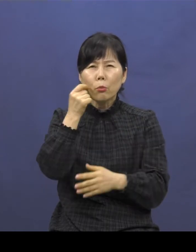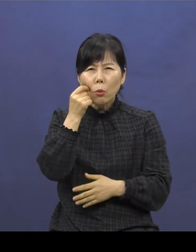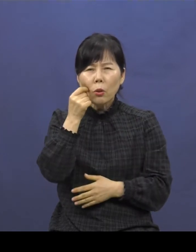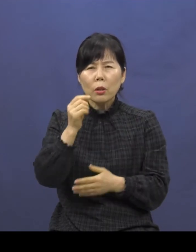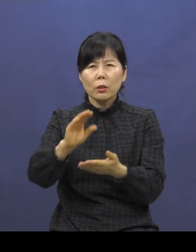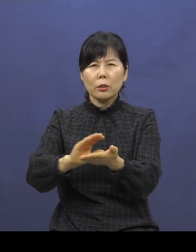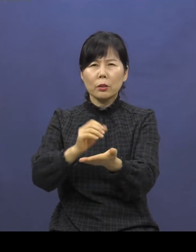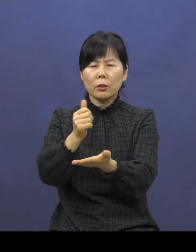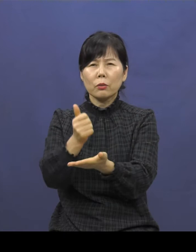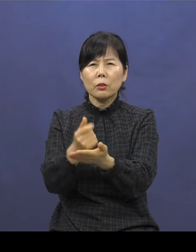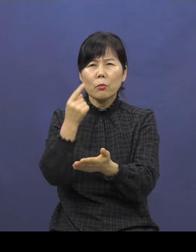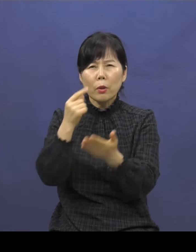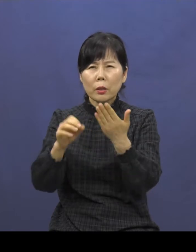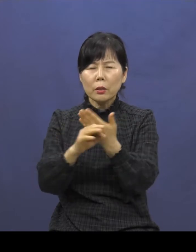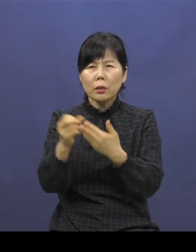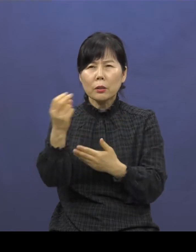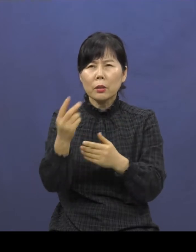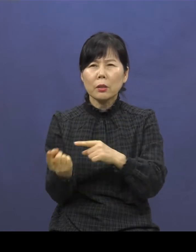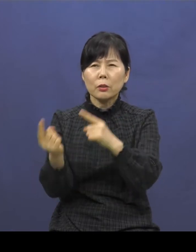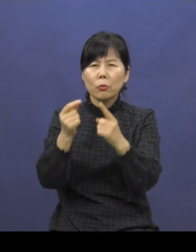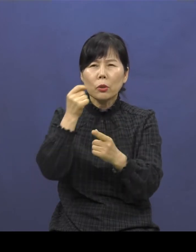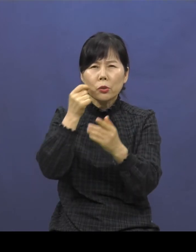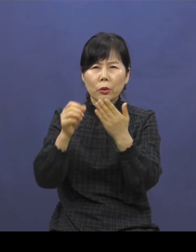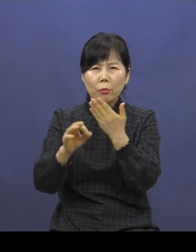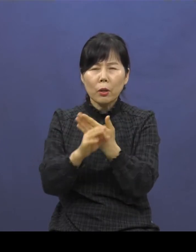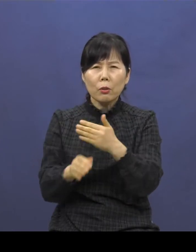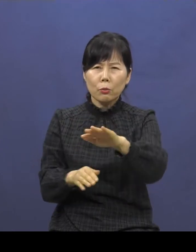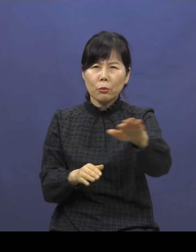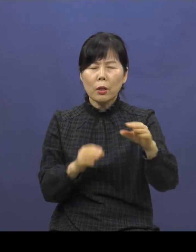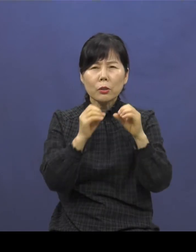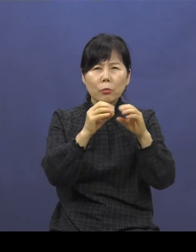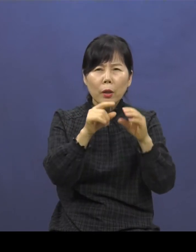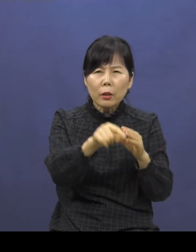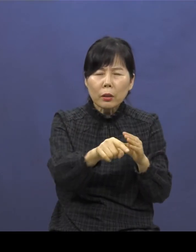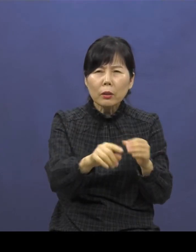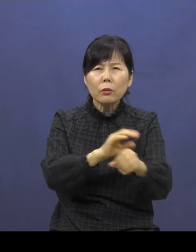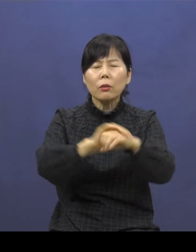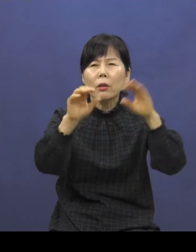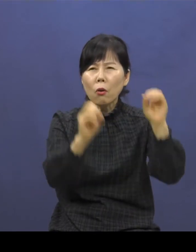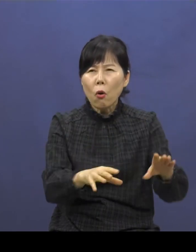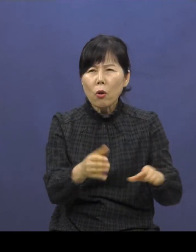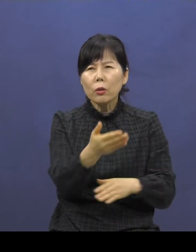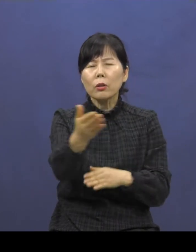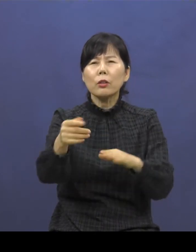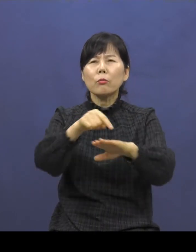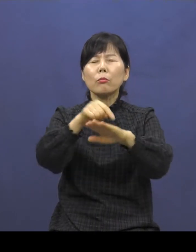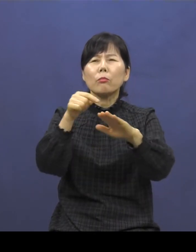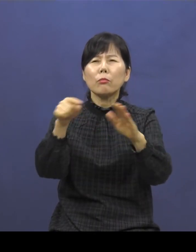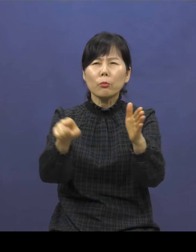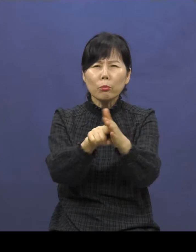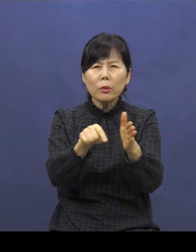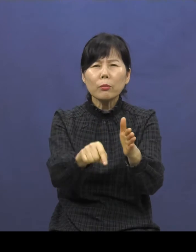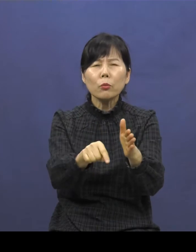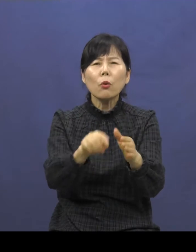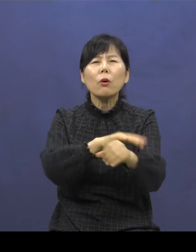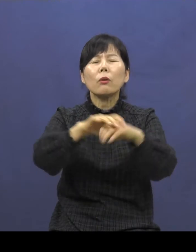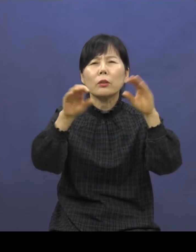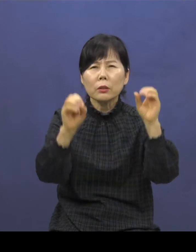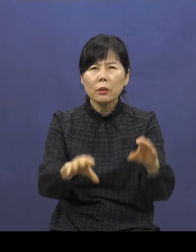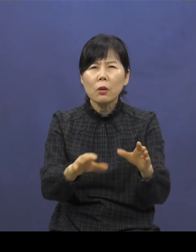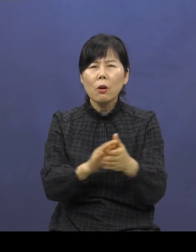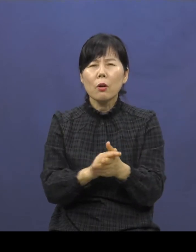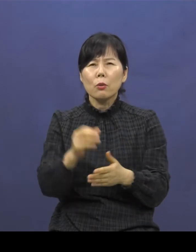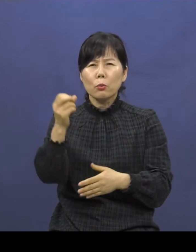살아나지 못하셨으리라. 그리스도께서 만일 다시 살아나지 못하셨으면 우리가 전파하는 것도 헛것이요 또